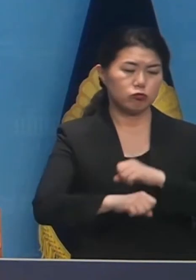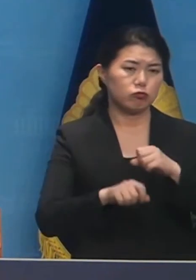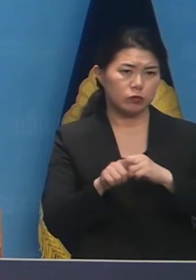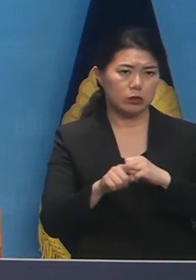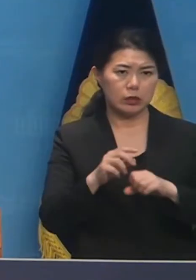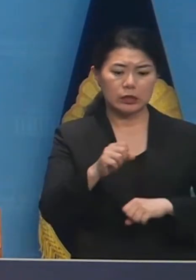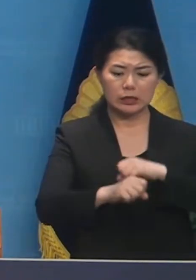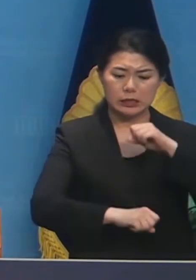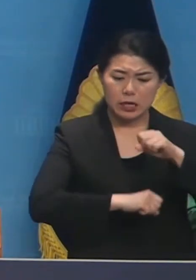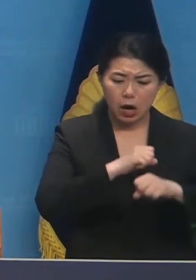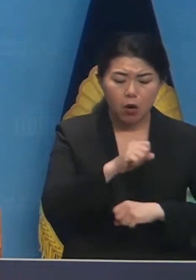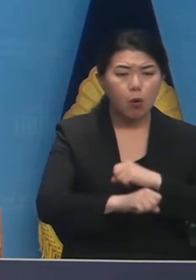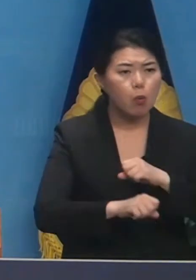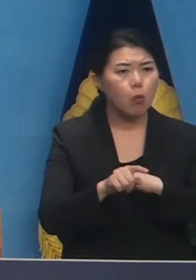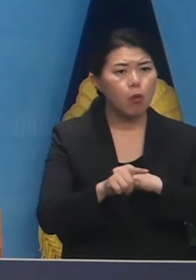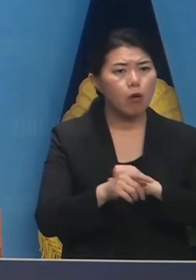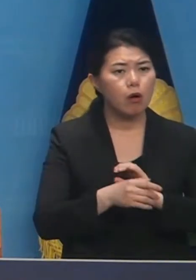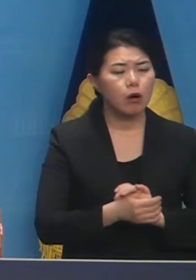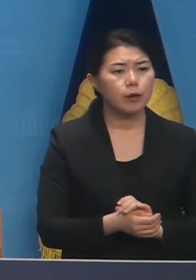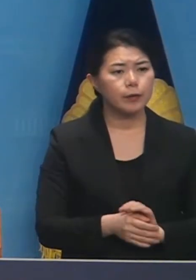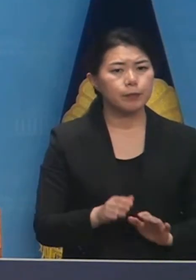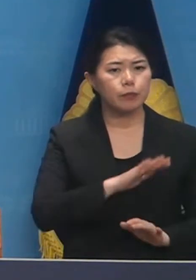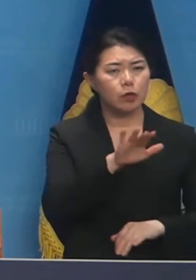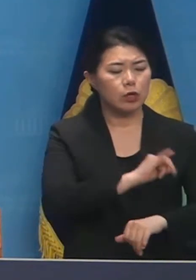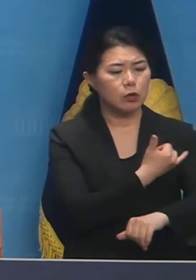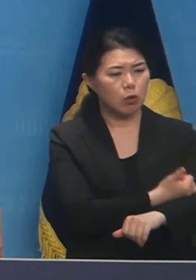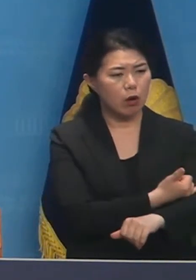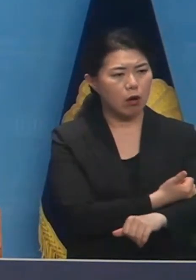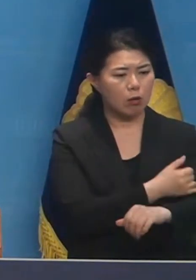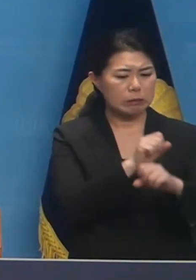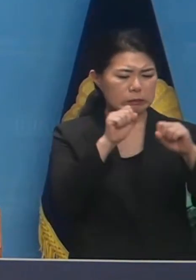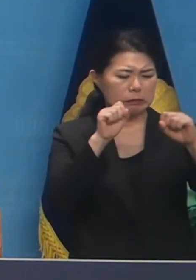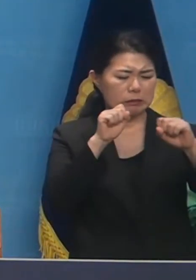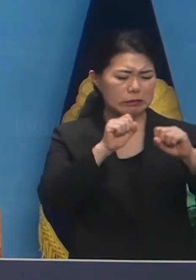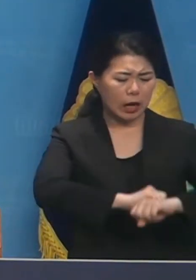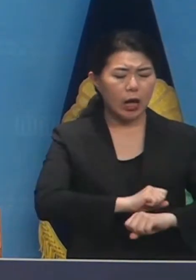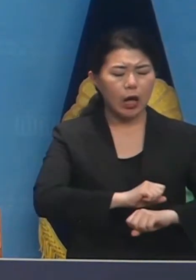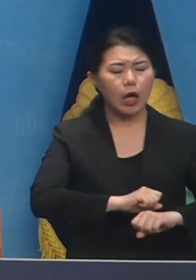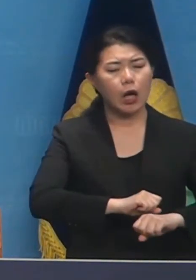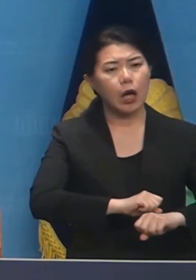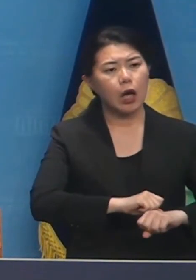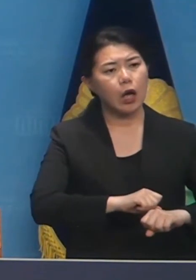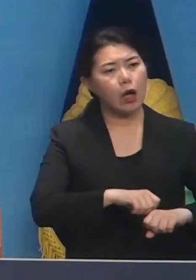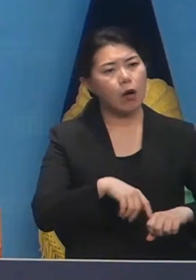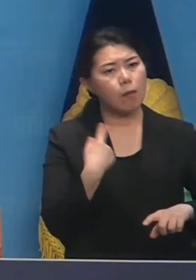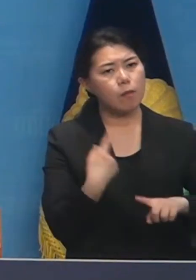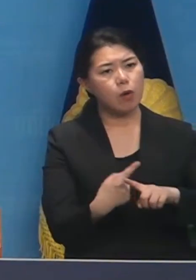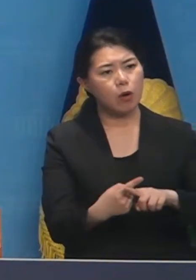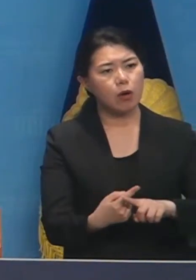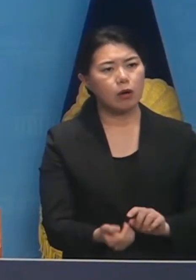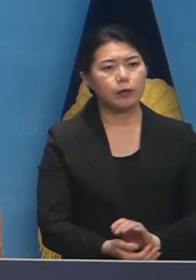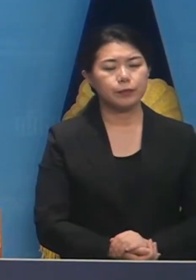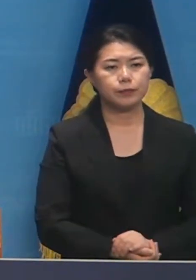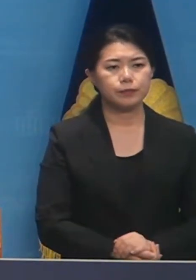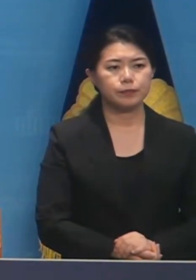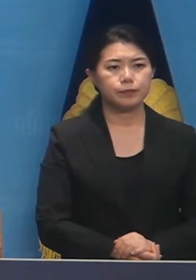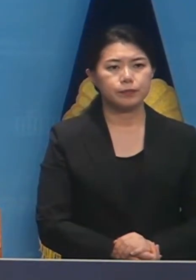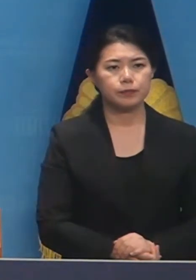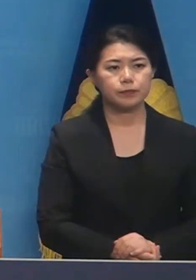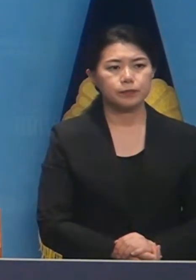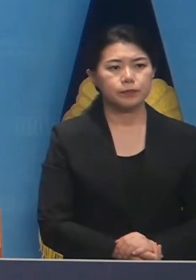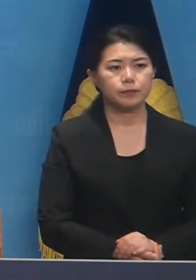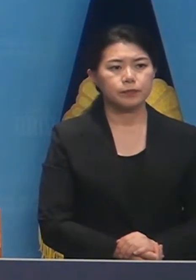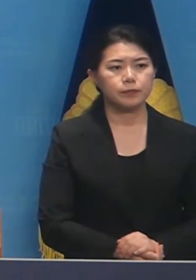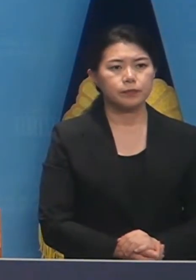이 자유가 이게 우리의 인권이 바로 무너진 현상이 이번에 초유의 사태이다. 이렇게 말씀을